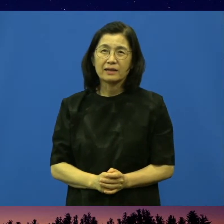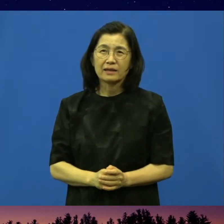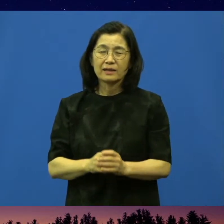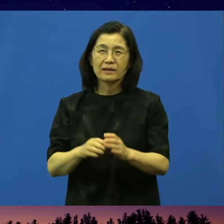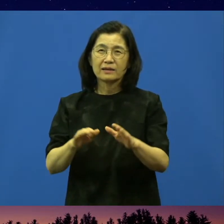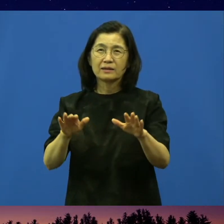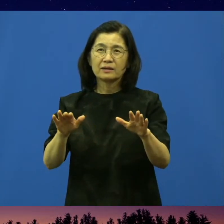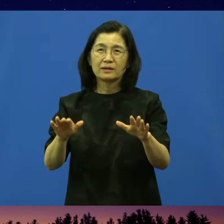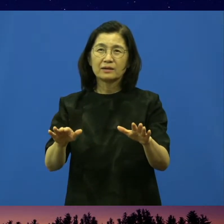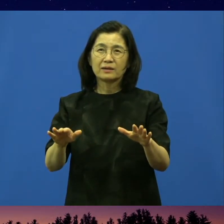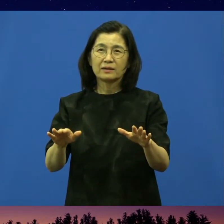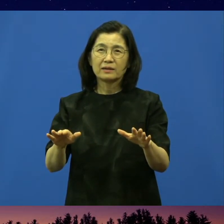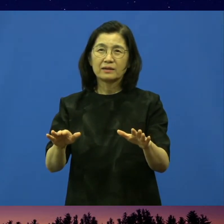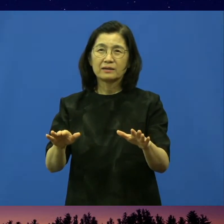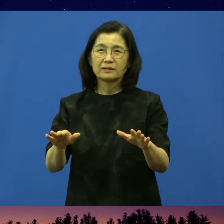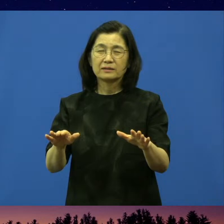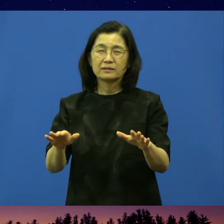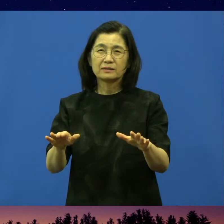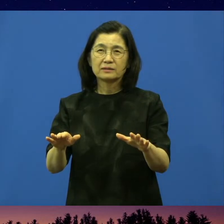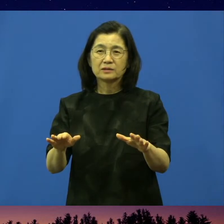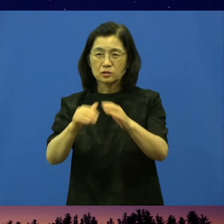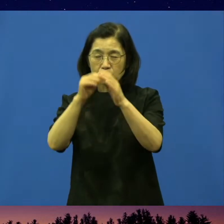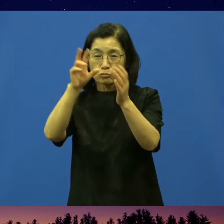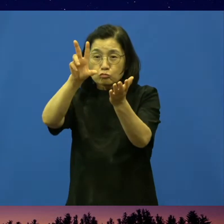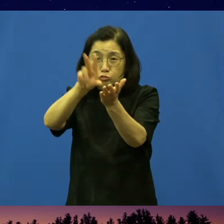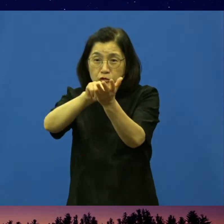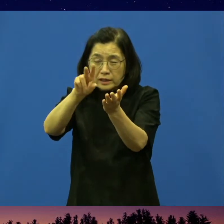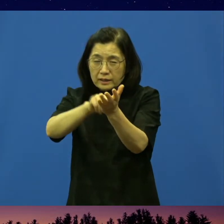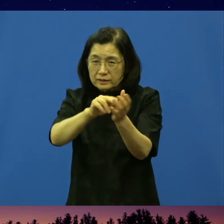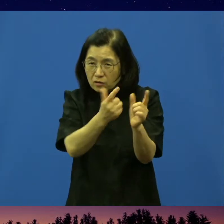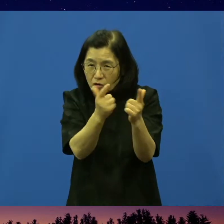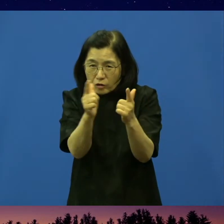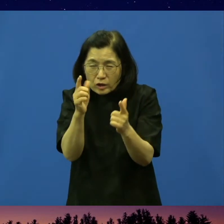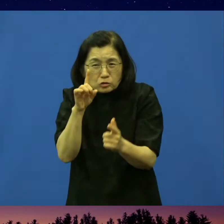나오면서 집어넣으면 다 나와요. 그냥 완벽하게.